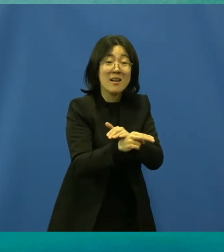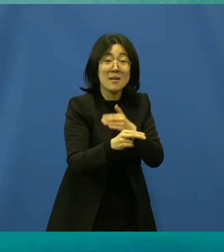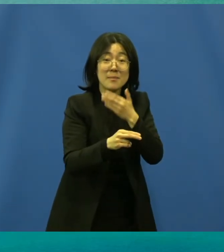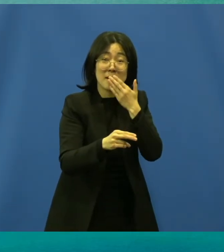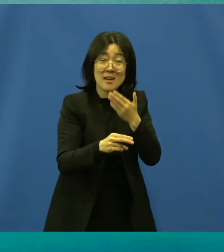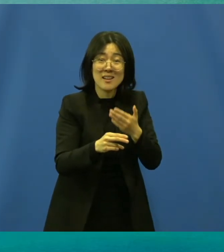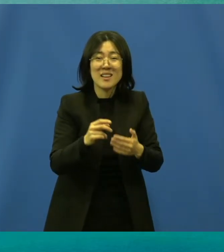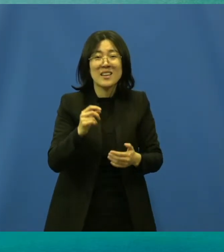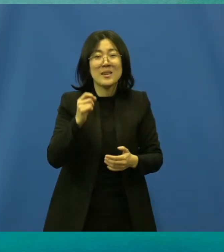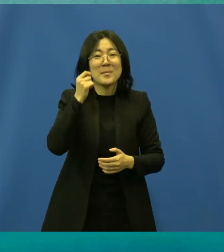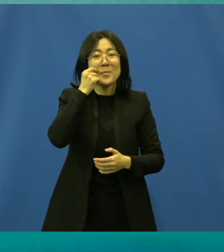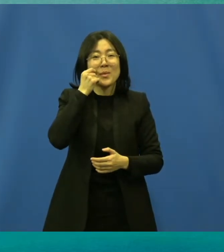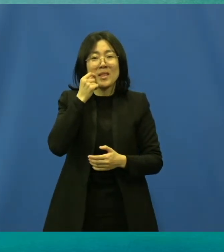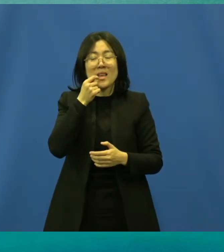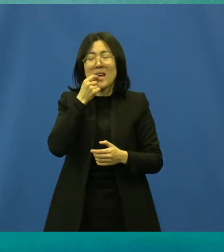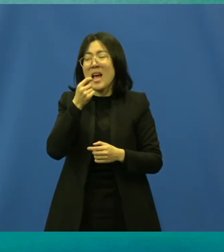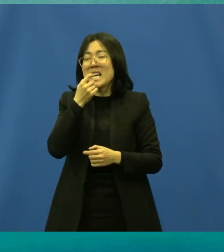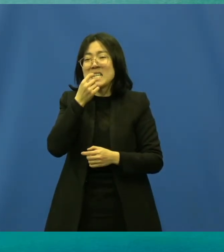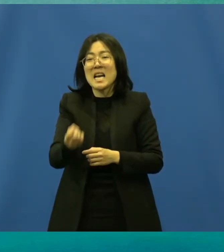앞에 엎드리고 있습니다.